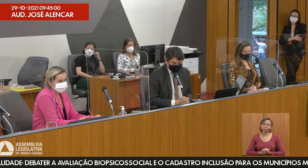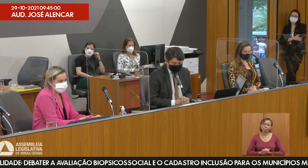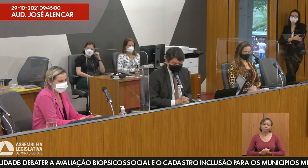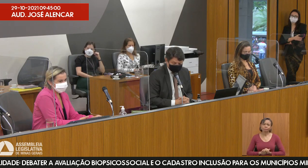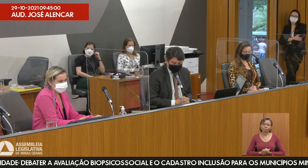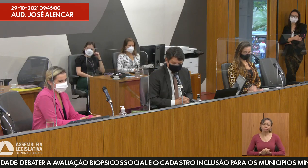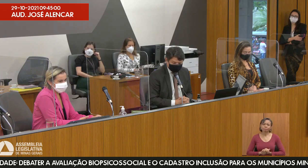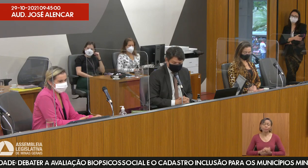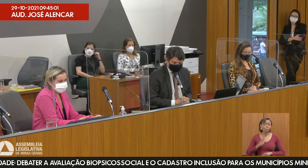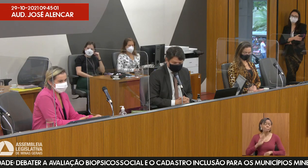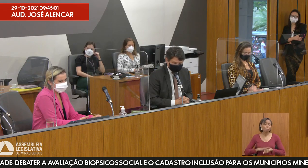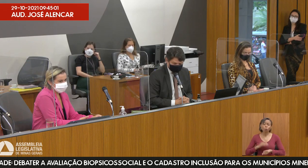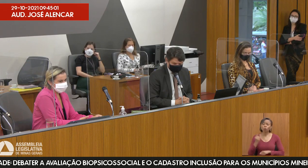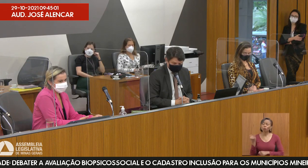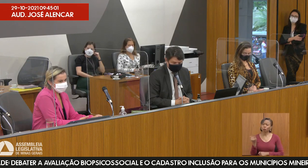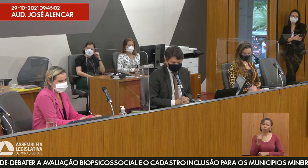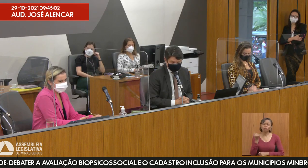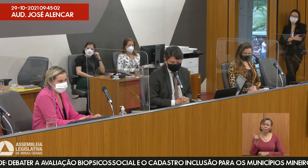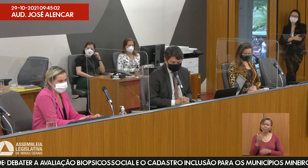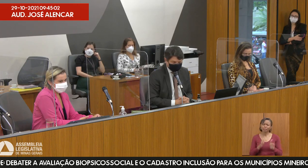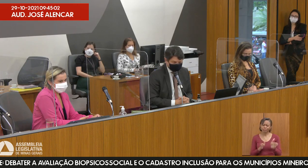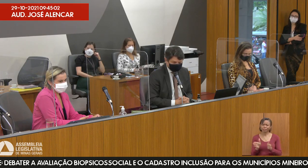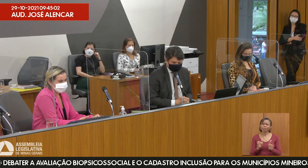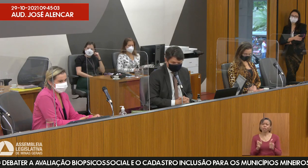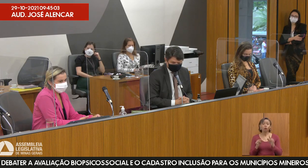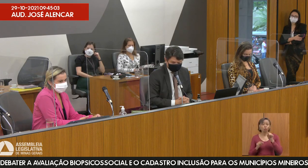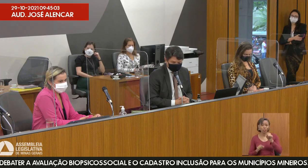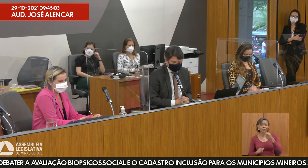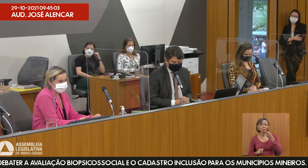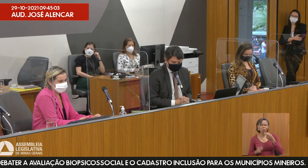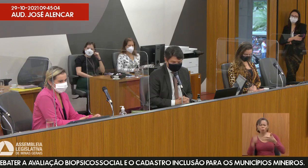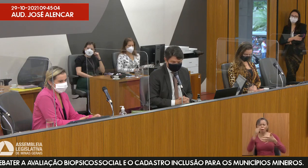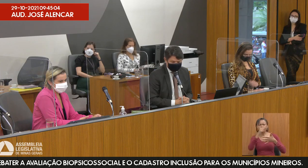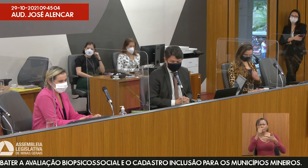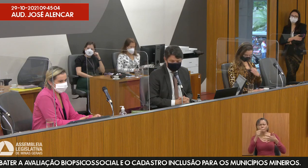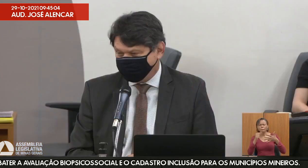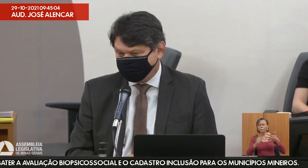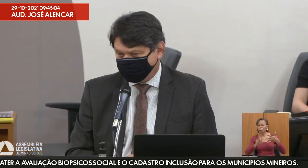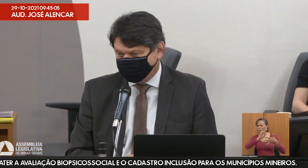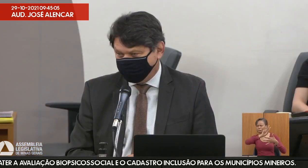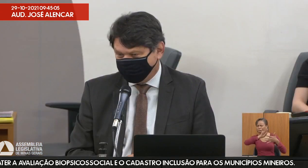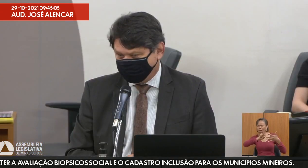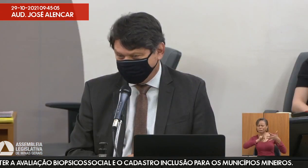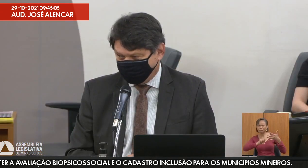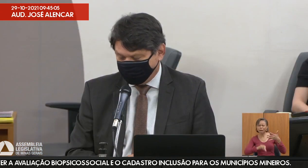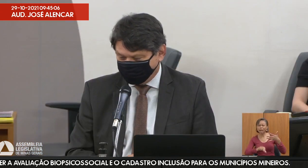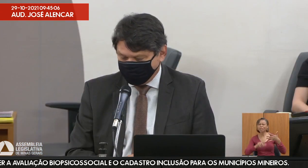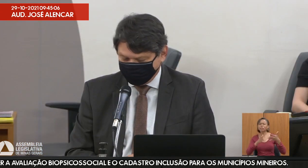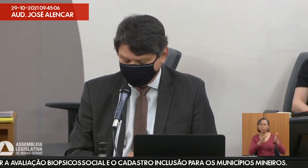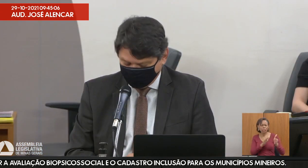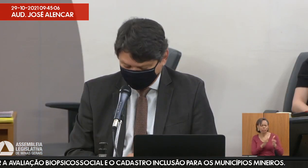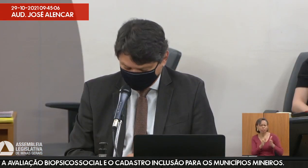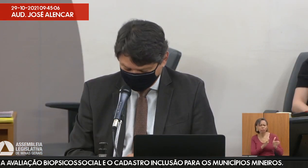muito importante essa acessibilidade. Você falou de vários pontos, desde a acessibilidade